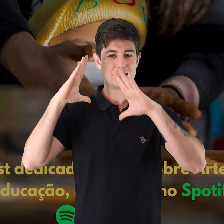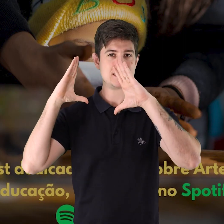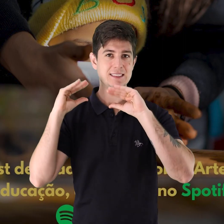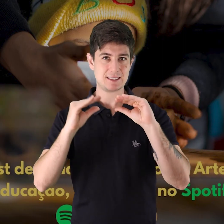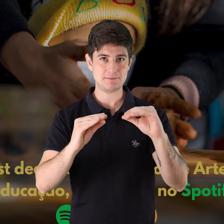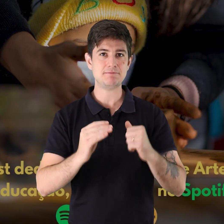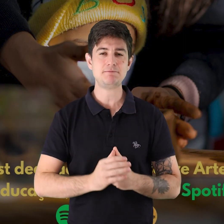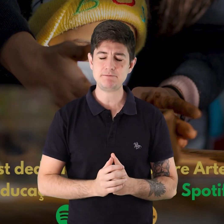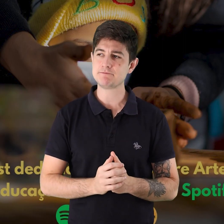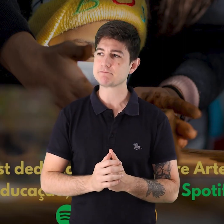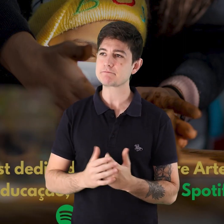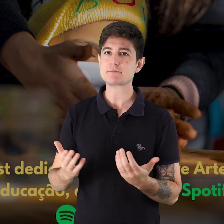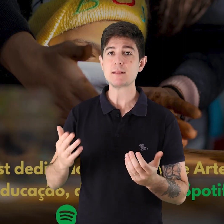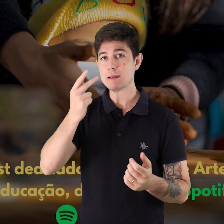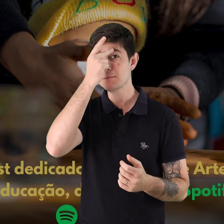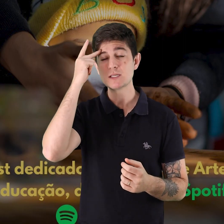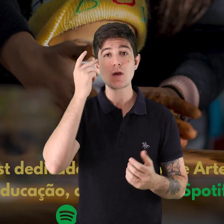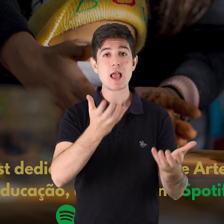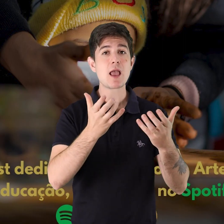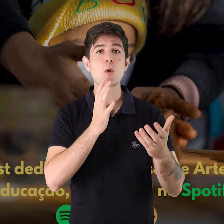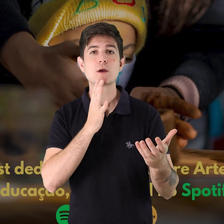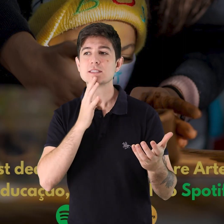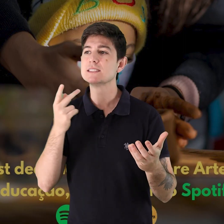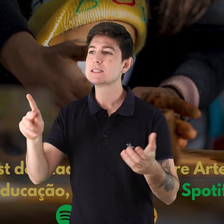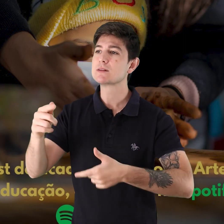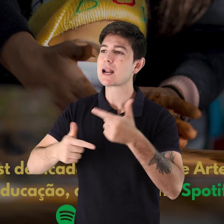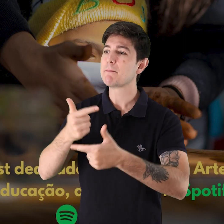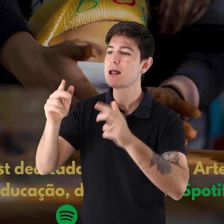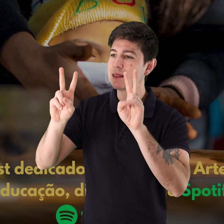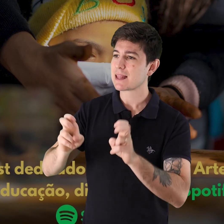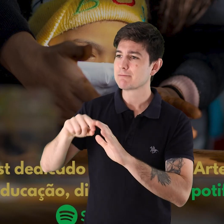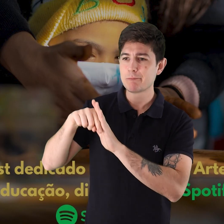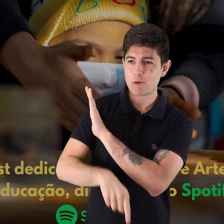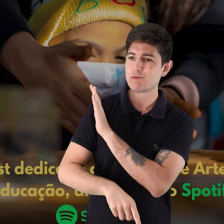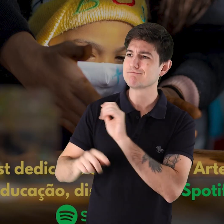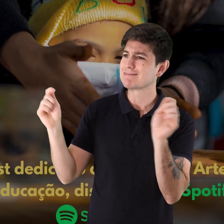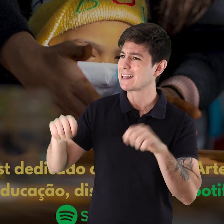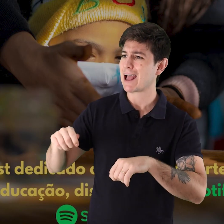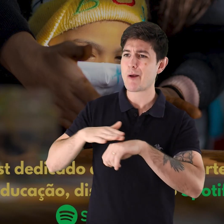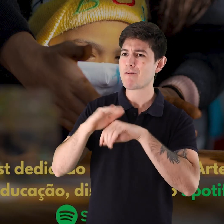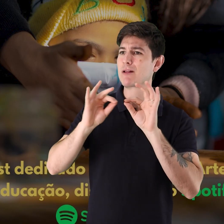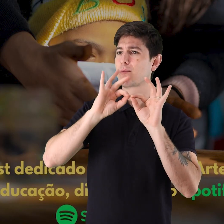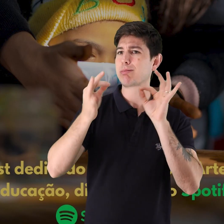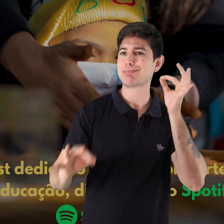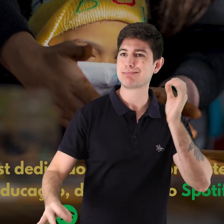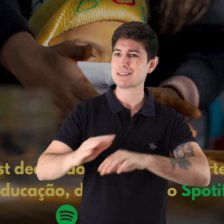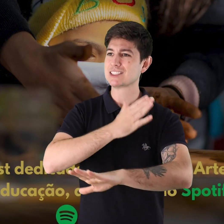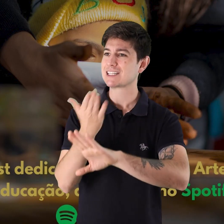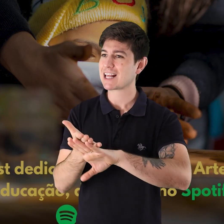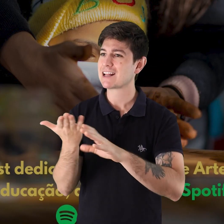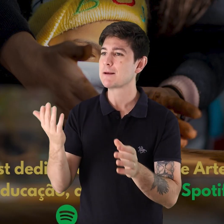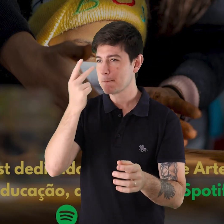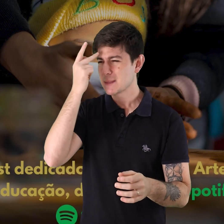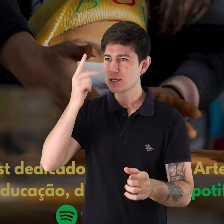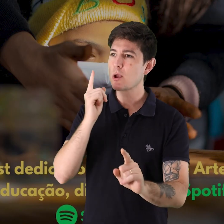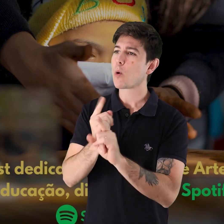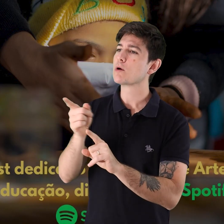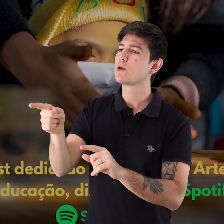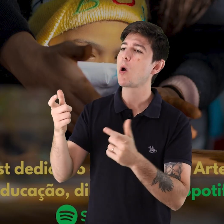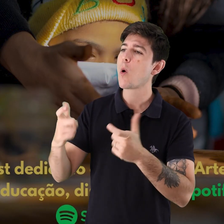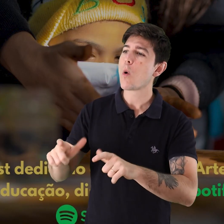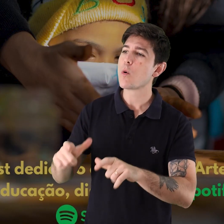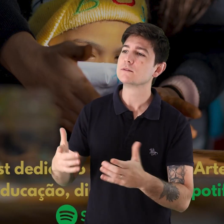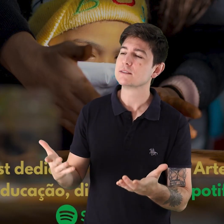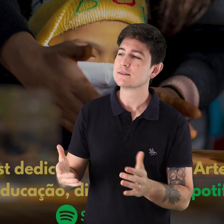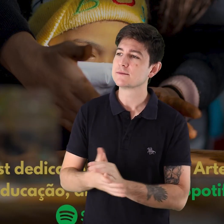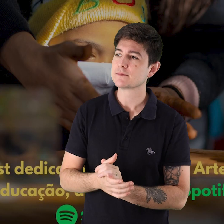de bem-estar. Ô Lu, e quem quiser saber mais do seu trabalho, sobre esse tema tão maravilhoso, que dá vontade de falar o dia inteiro, aonde que a pessoa pode acessar? A gente vai deixar